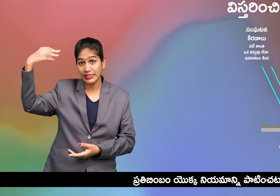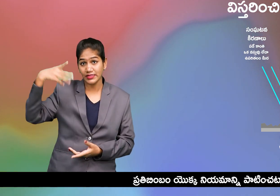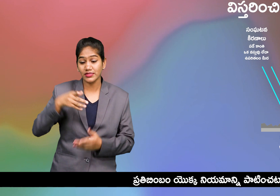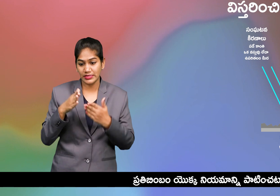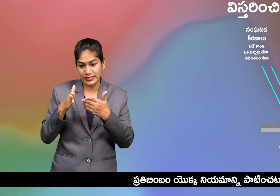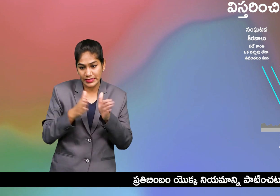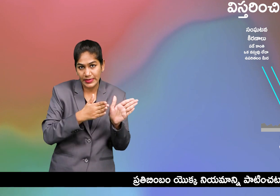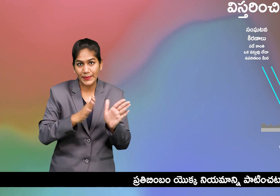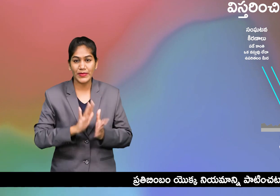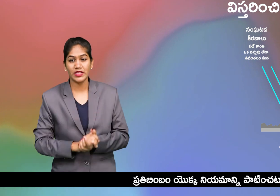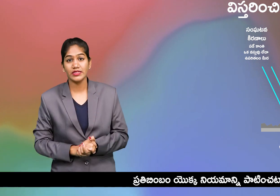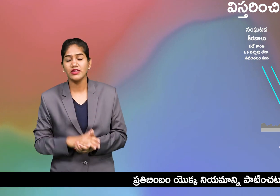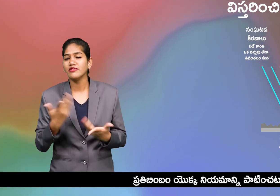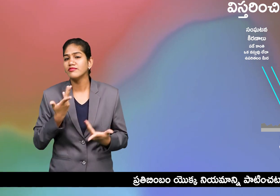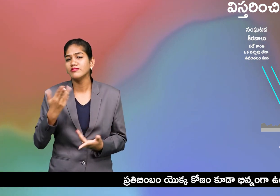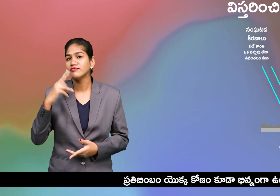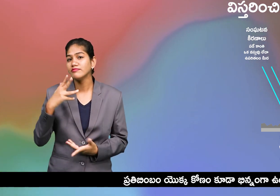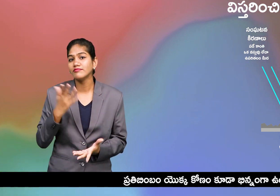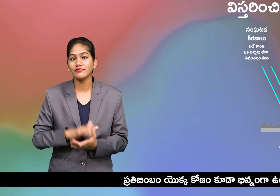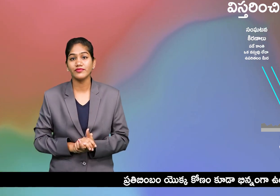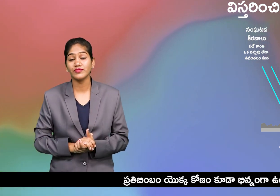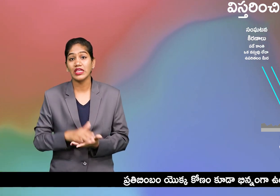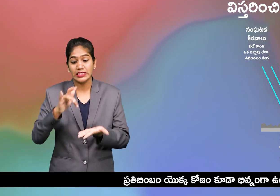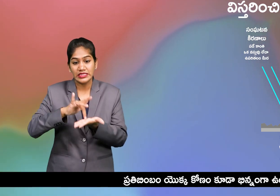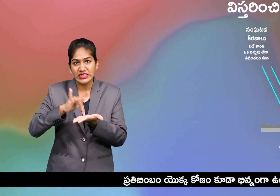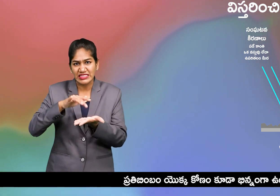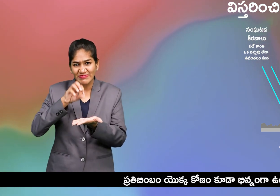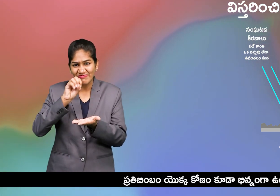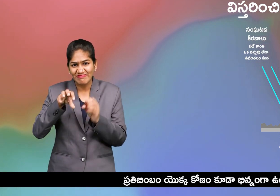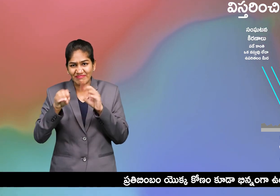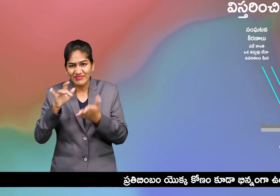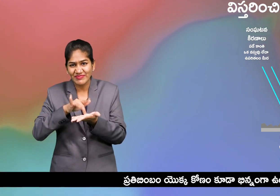యొక్క నియమాన్ని పాటించడానికి ప్రతిబింబం యొక్క కోణం కూడా భిన్నంగా ఉంటుంది.